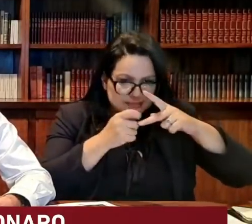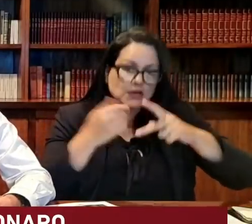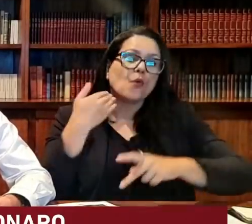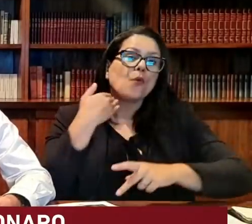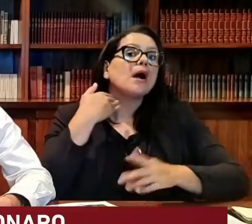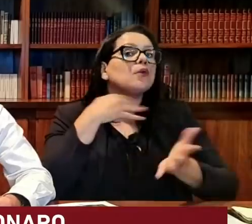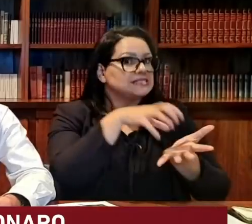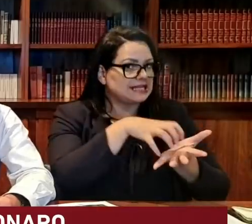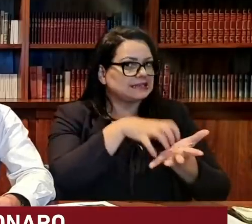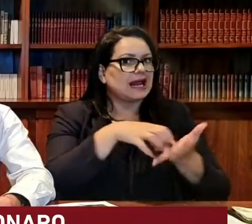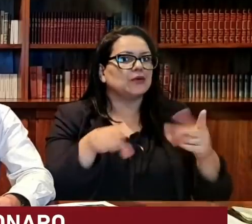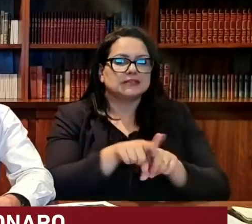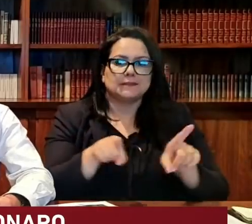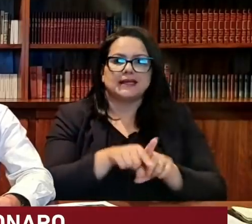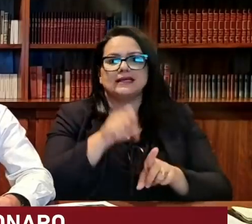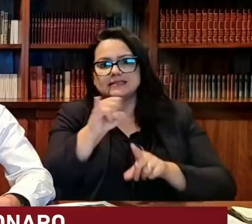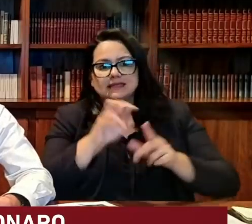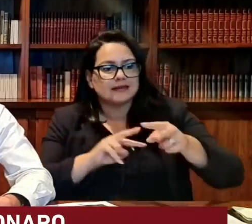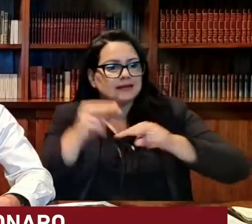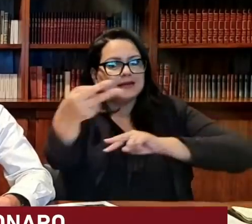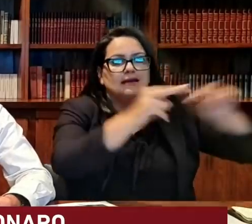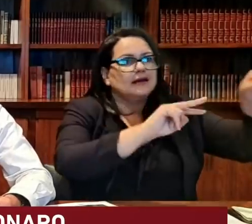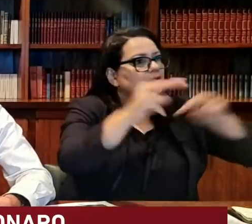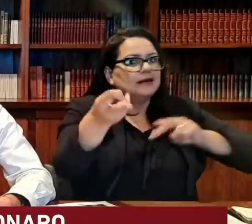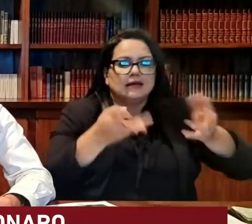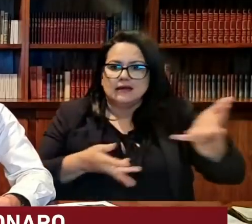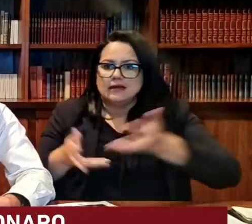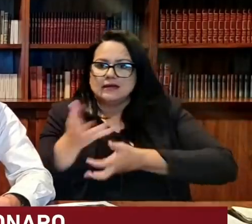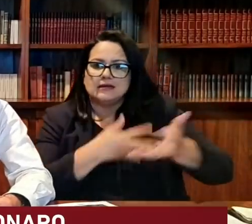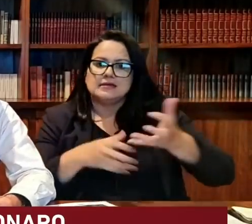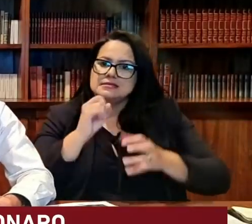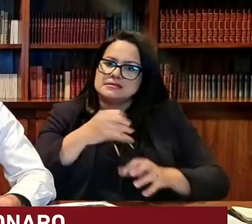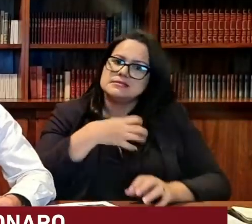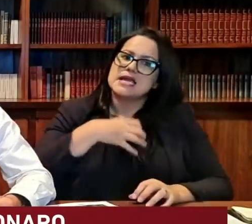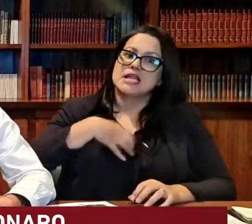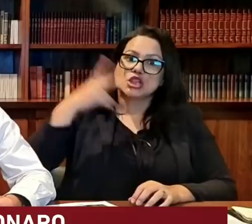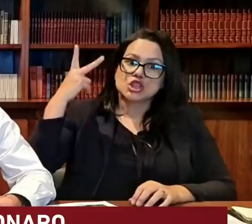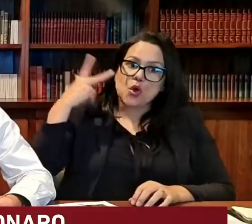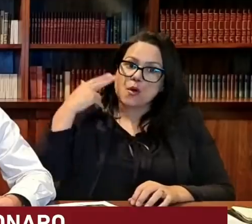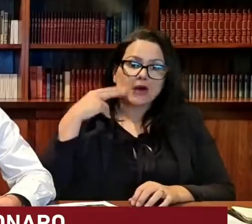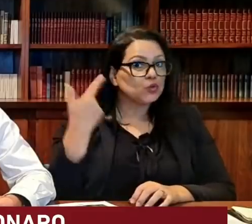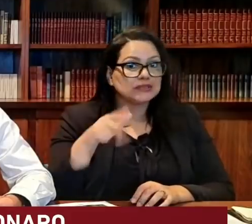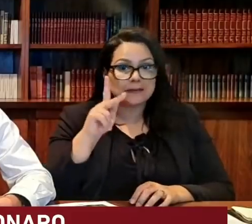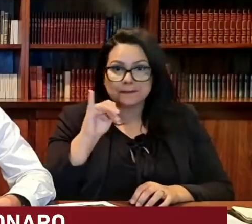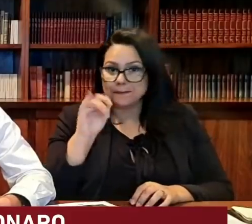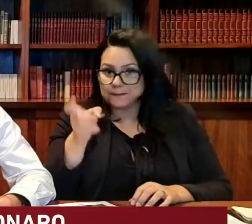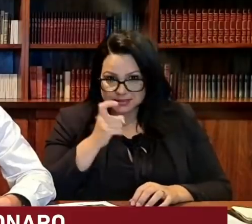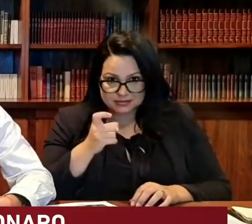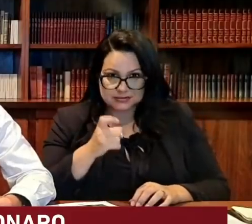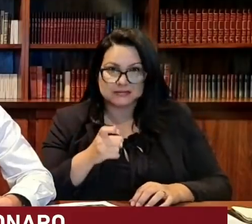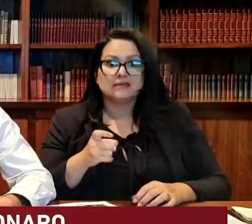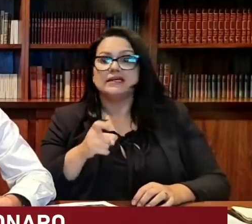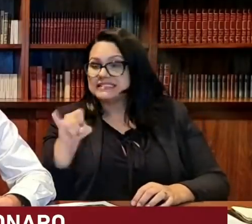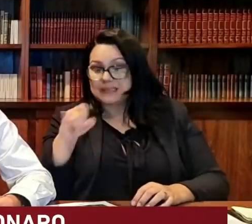também, se essas transações seguissem a normalidade sem o Pix, os bancos seriam arrecadados de